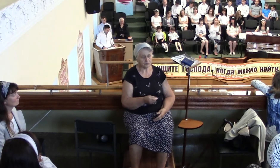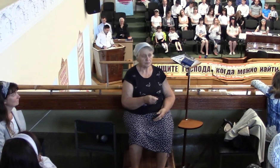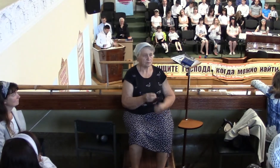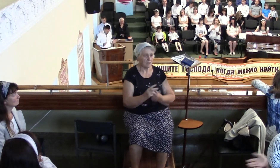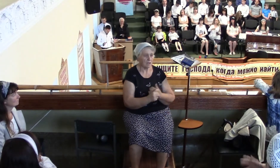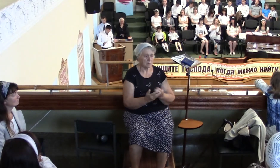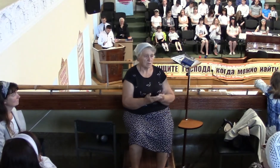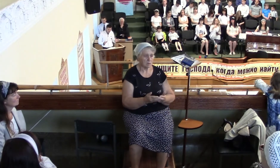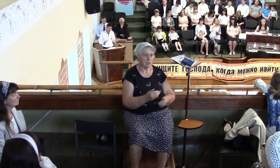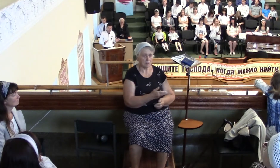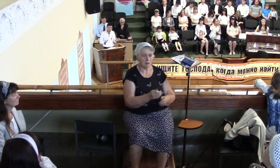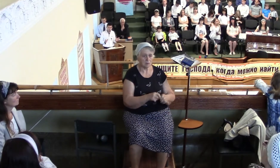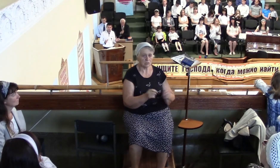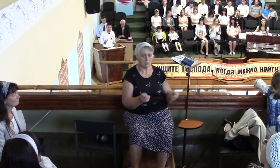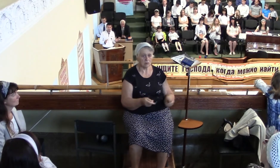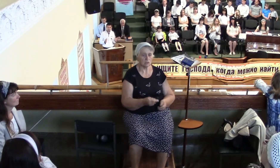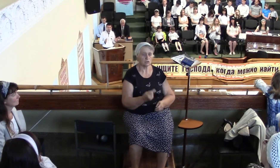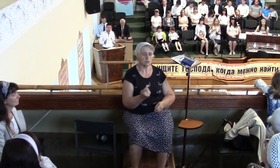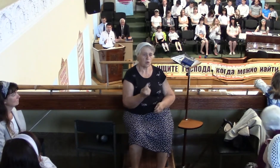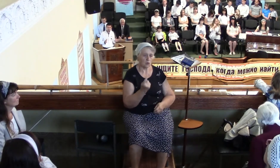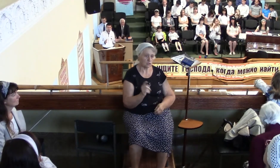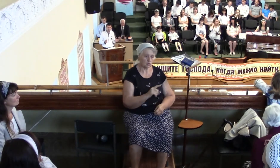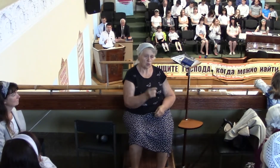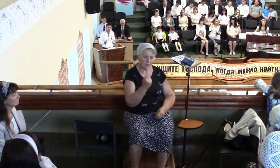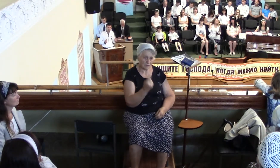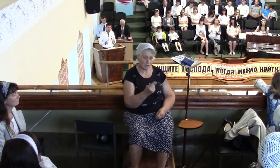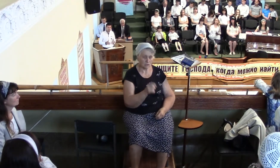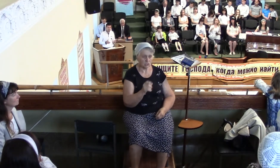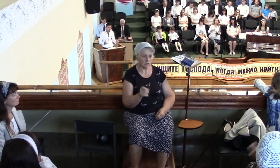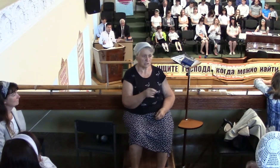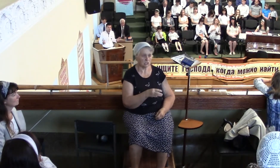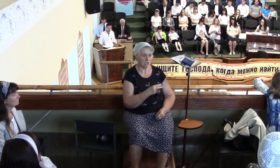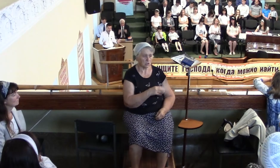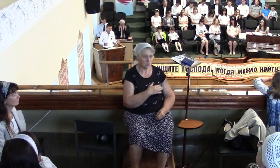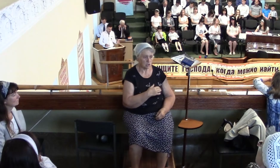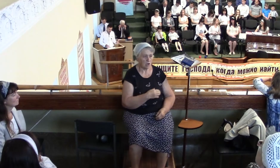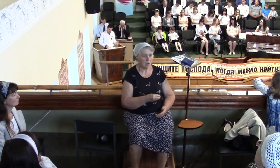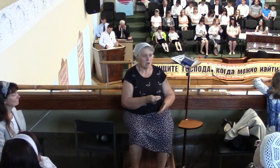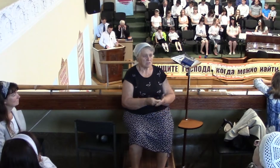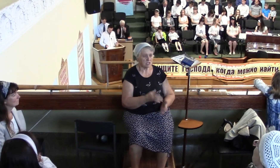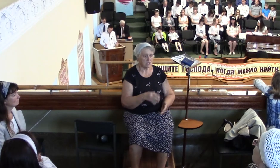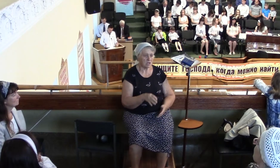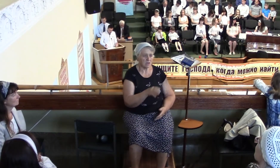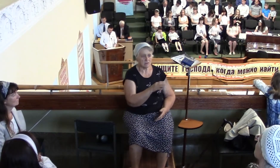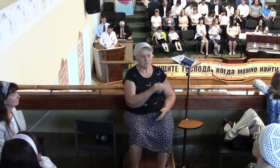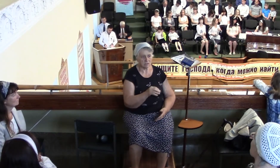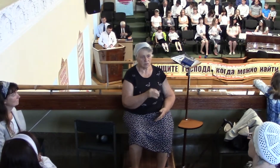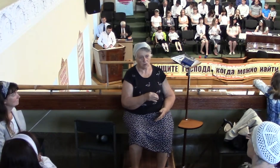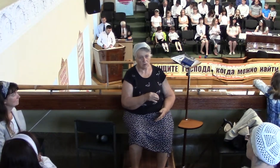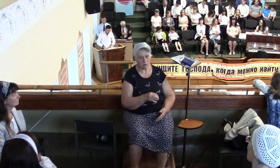Библия открывает нам то, что одна человеческая душа ценнее всего материального.